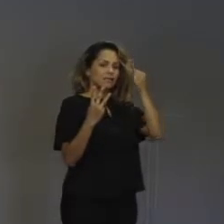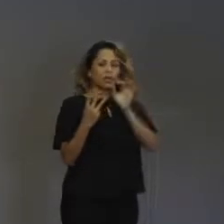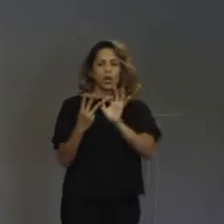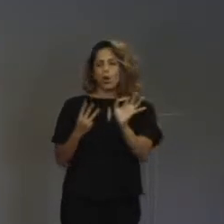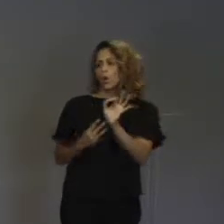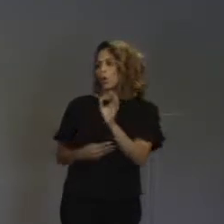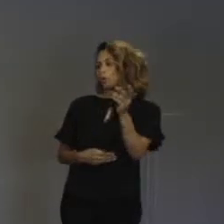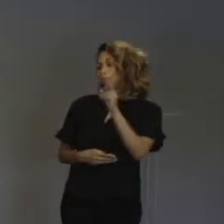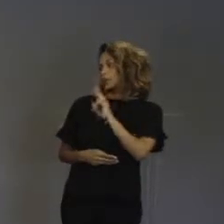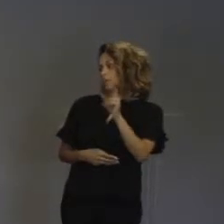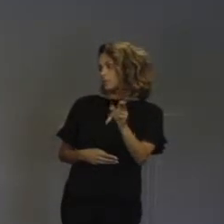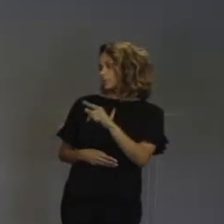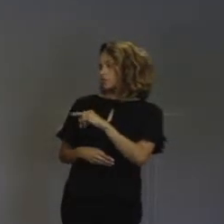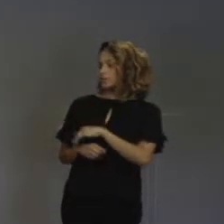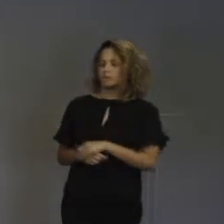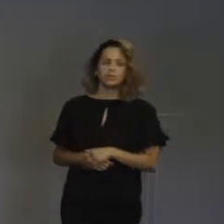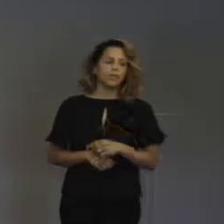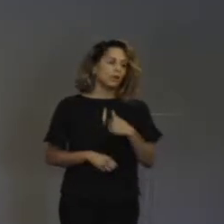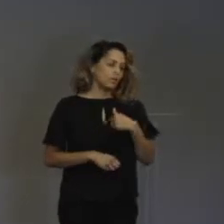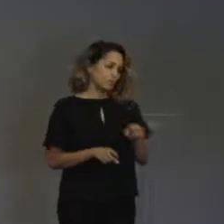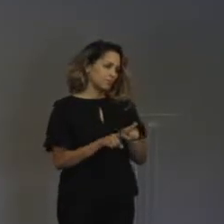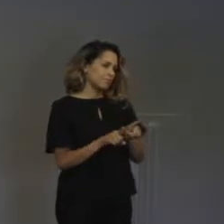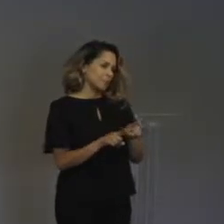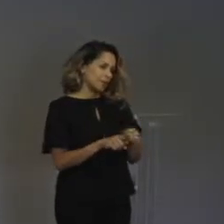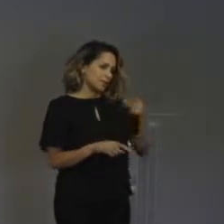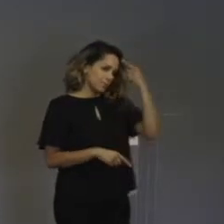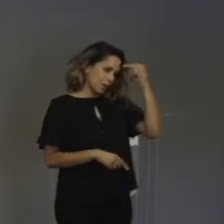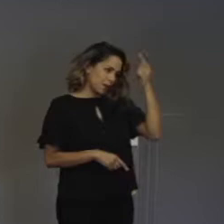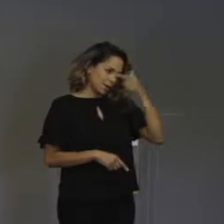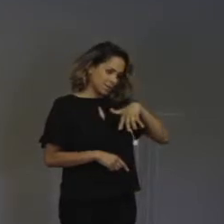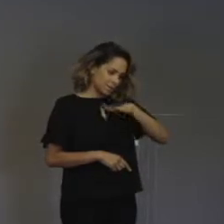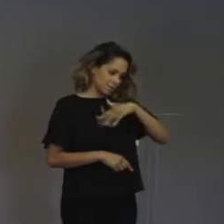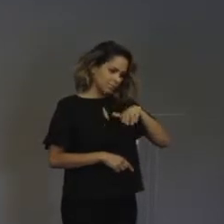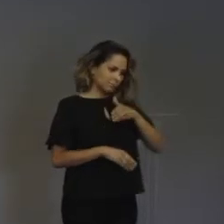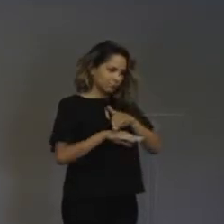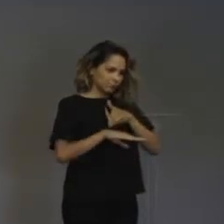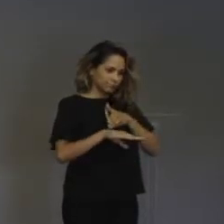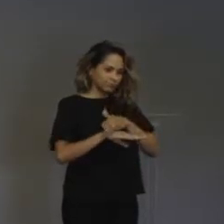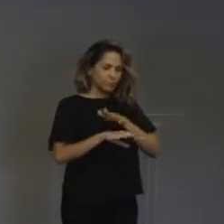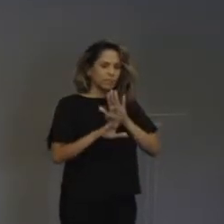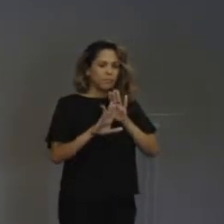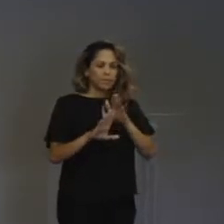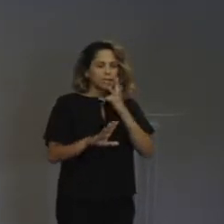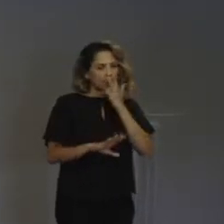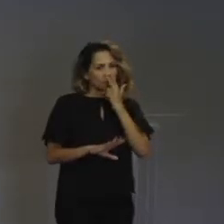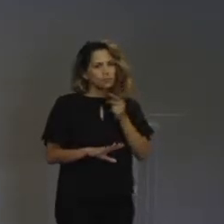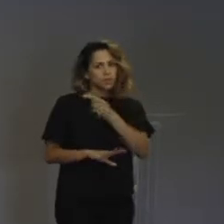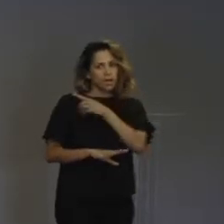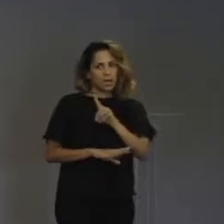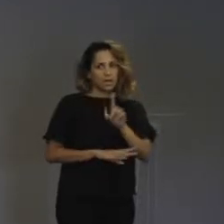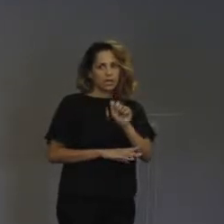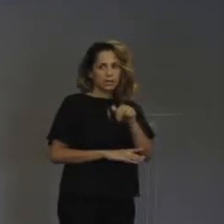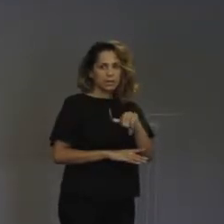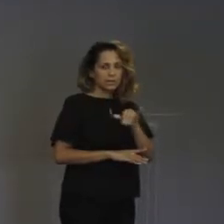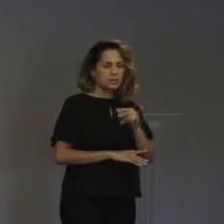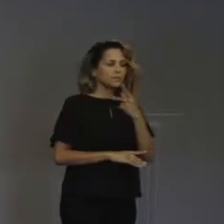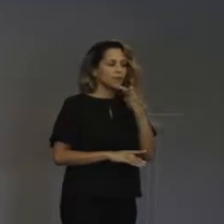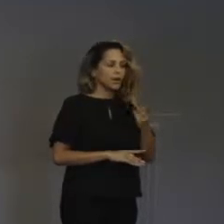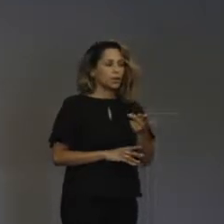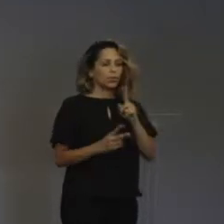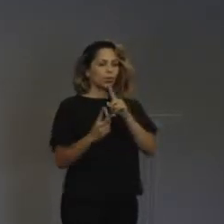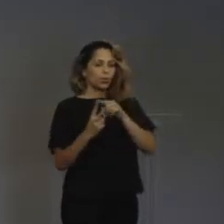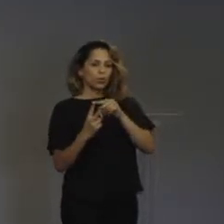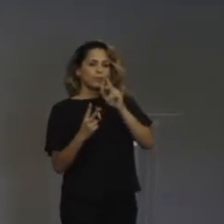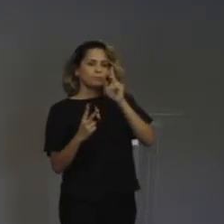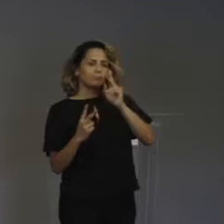assim, eu tenho pé em academia também, né? Então, mas eu acho que a Dani enfatizava a questão entre